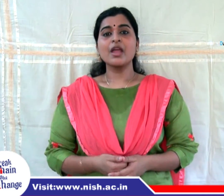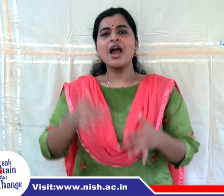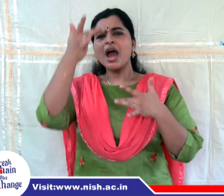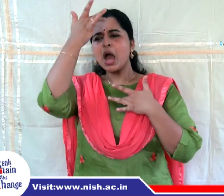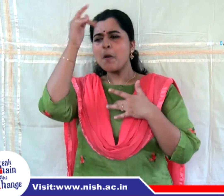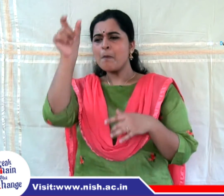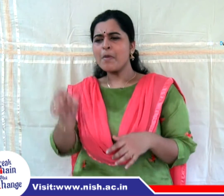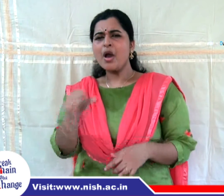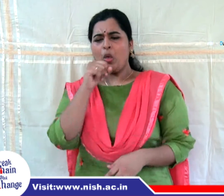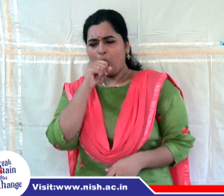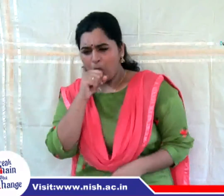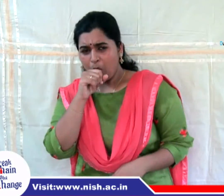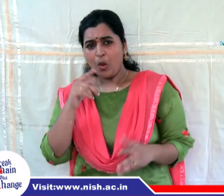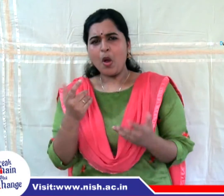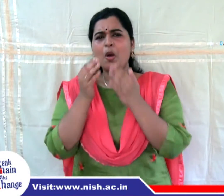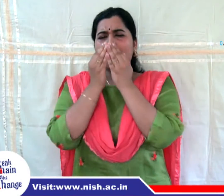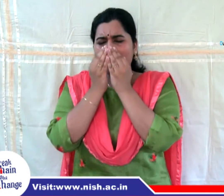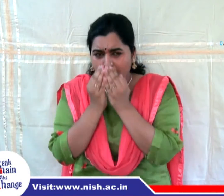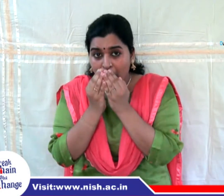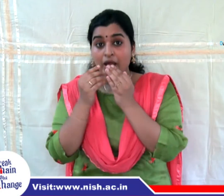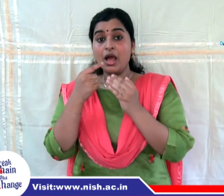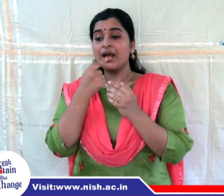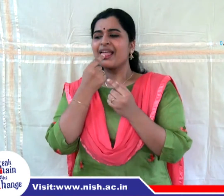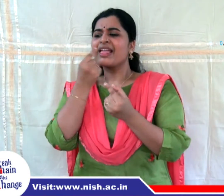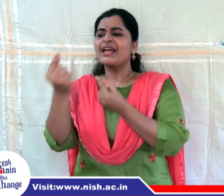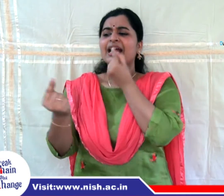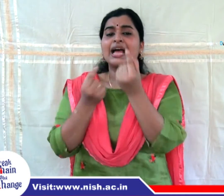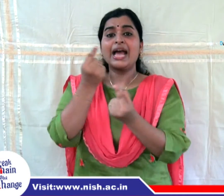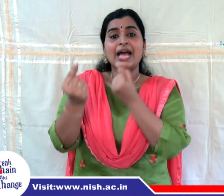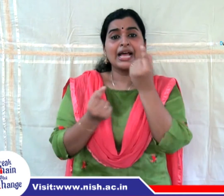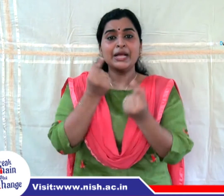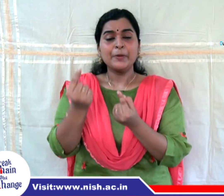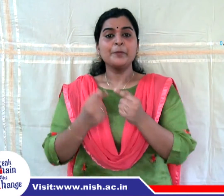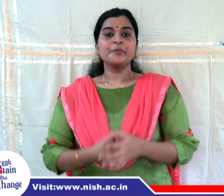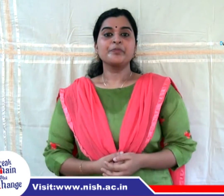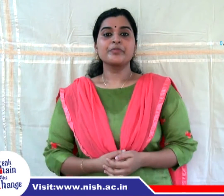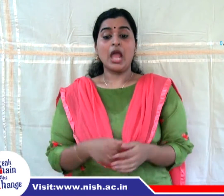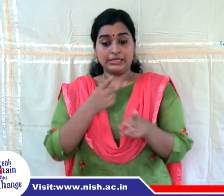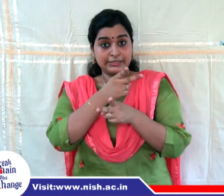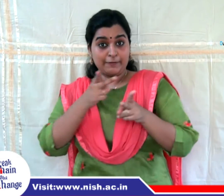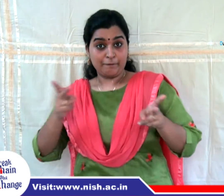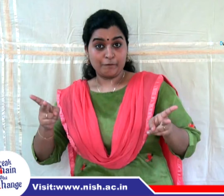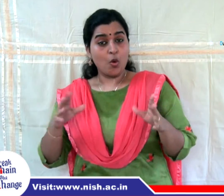രോഗി തുമ്മുമ്പോഴും ചുമയ്ക്കുമ്പോഴും പുറത്തേക്ക് വരുന്ന ഉമിനീർ കണങ്ങൾ, സ്രവങ്ങൾ